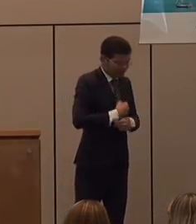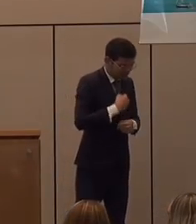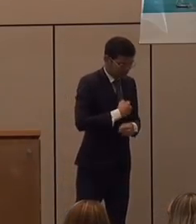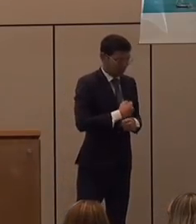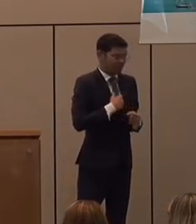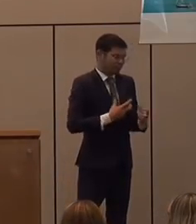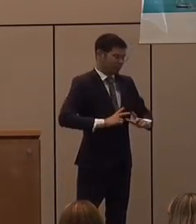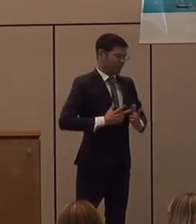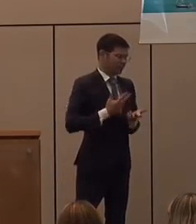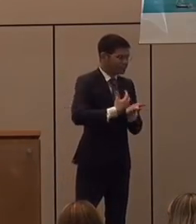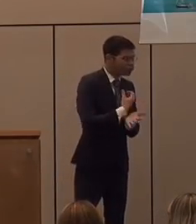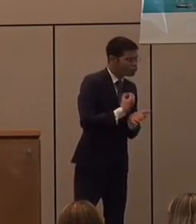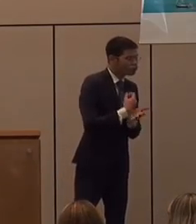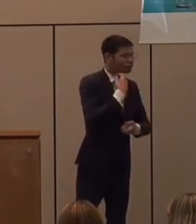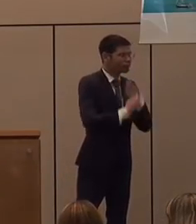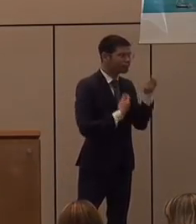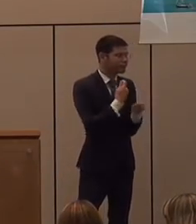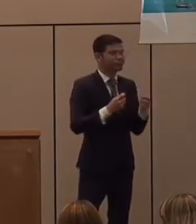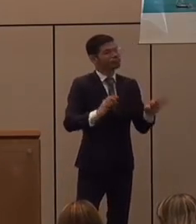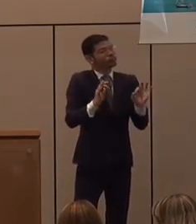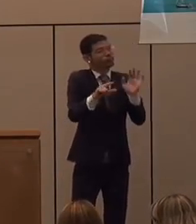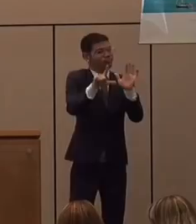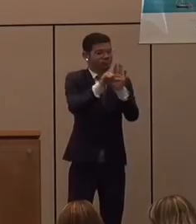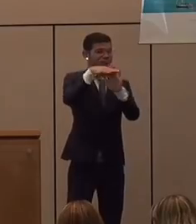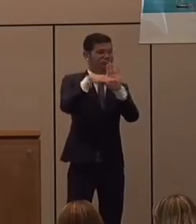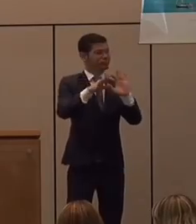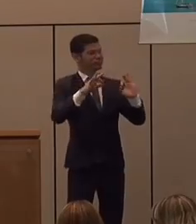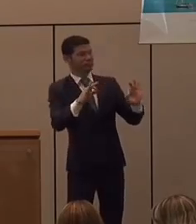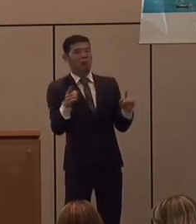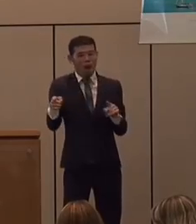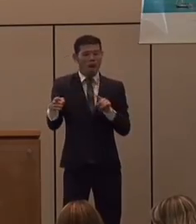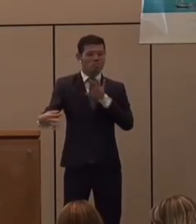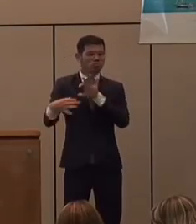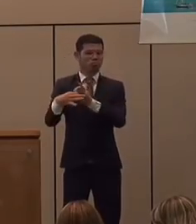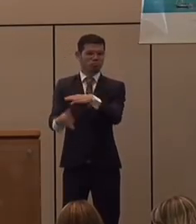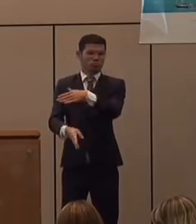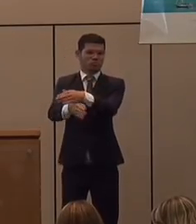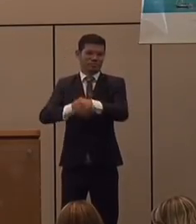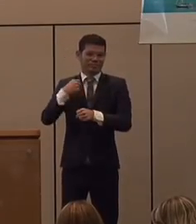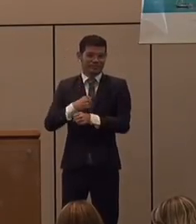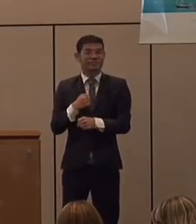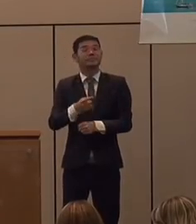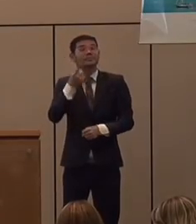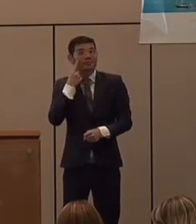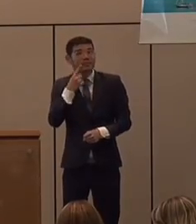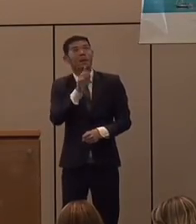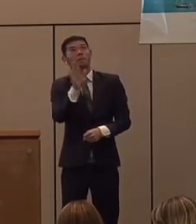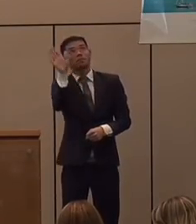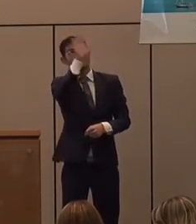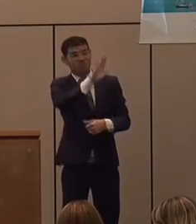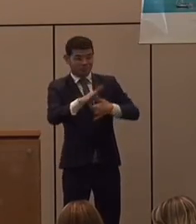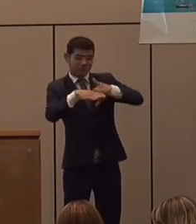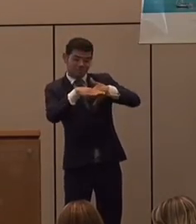dentro de la legitimidad y con ellos vamos a continuar trabajando también no hay que olvidar que existen además otras zonas del país aunque